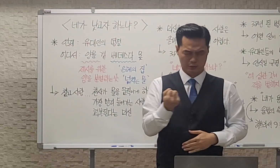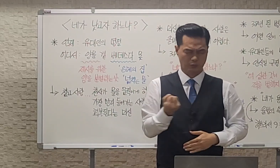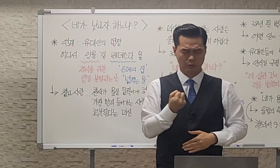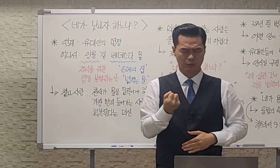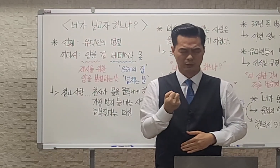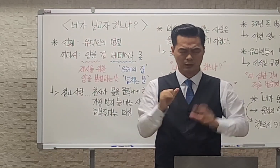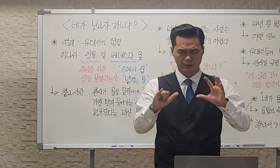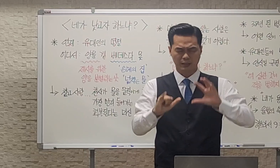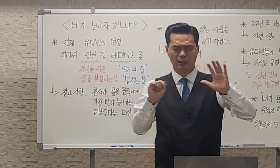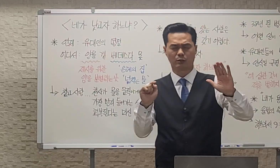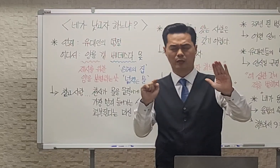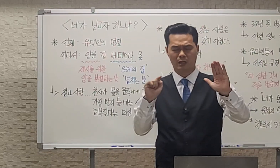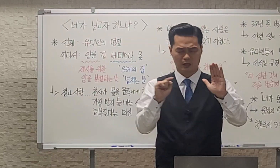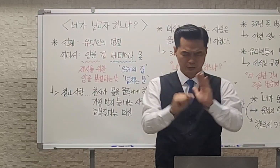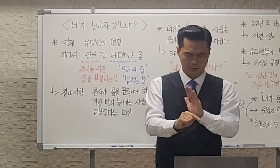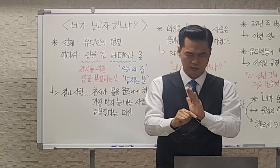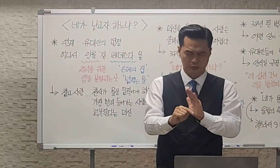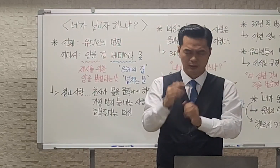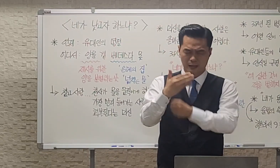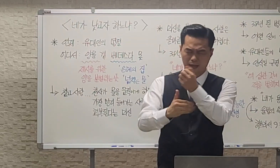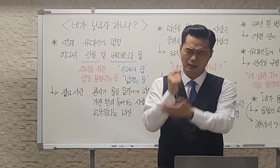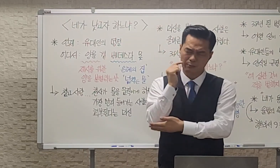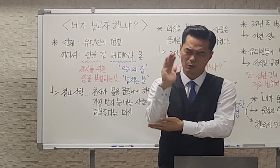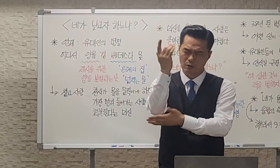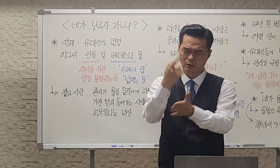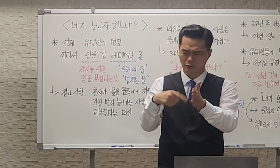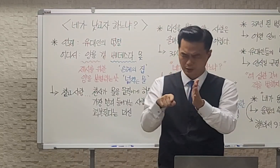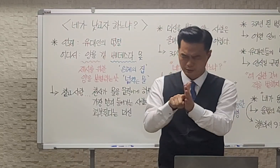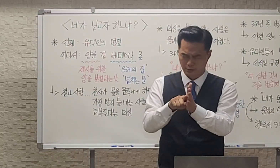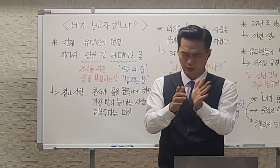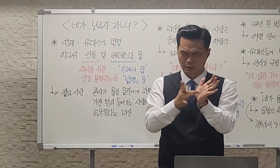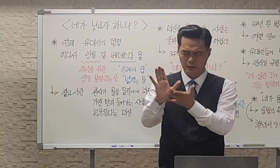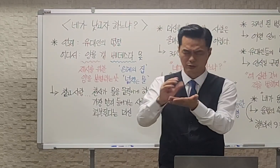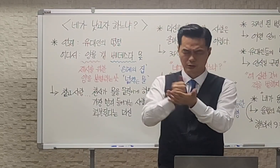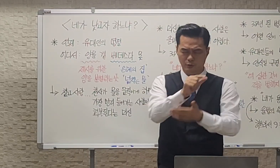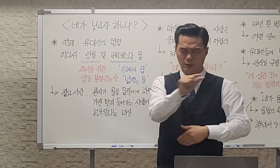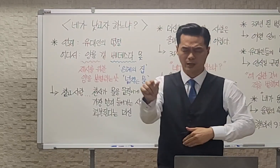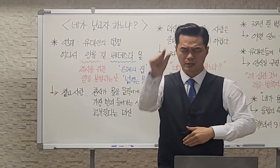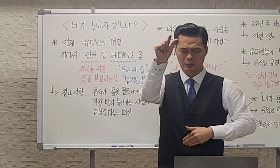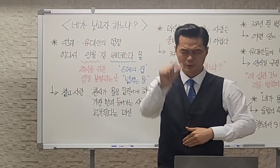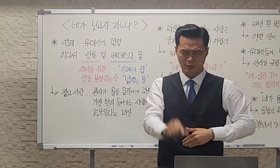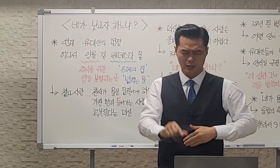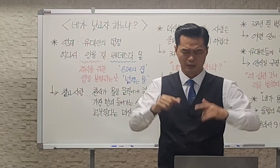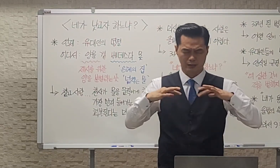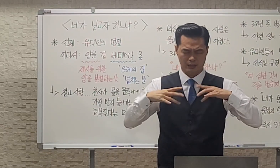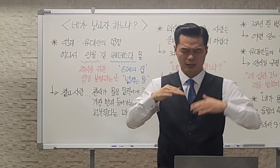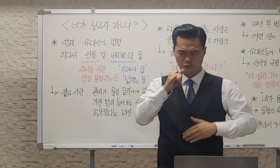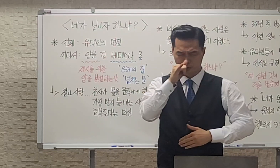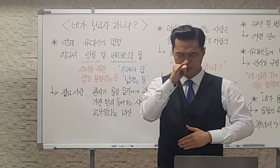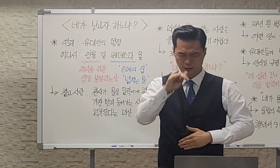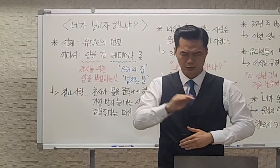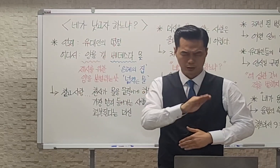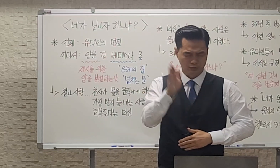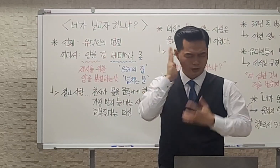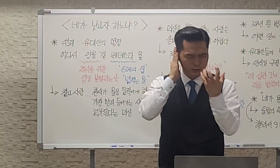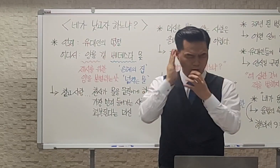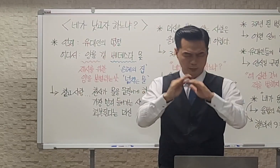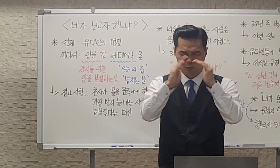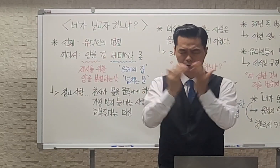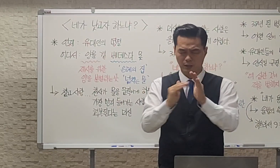가지고 세상으로 나아가서 하나님의 영광을 위해서 예수 그리스도의 십자가를 자랑할 수 있는 우리 청함의 모든